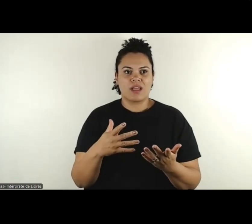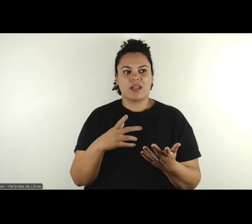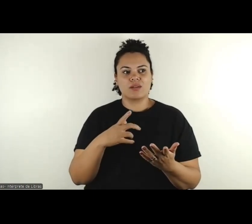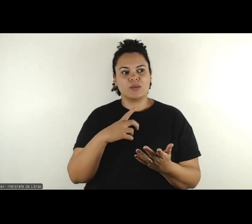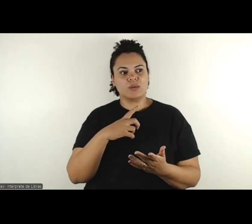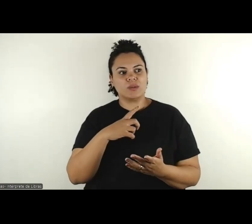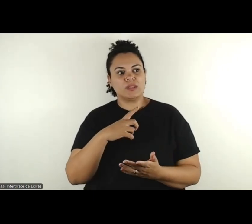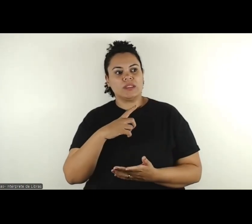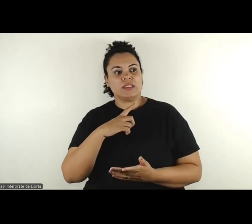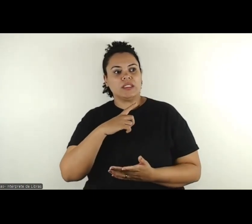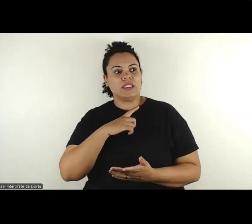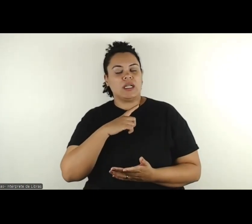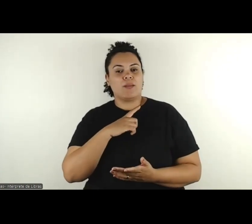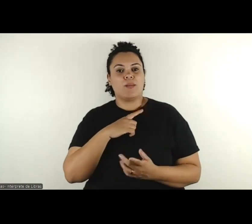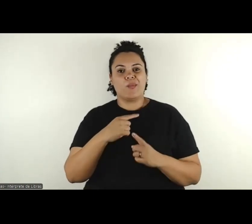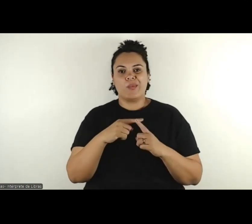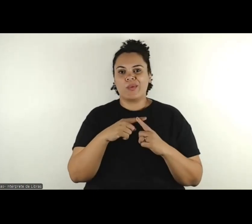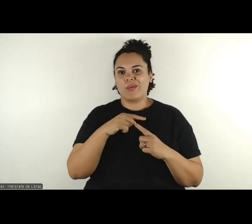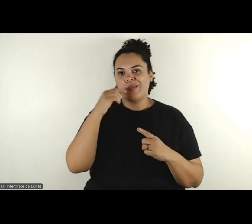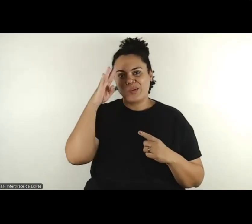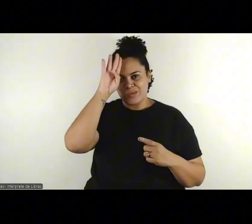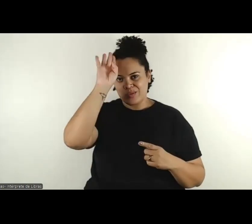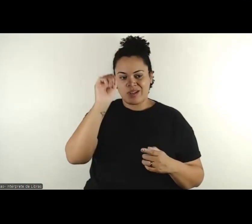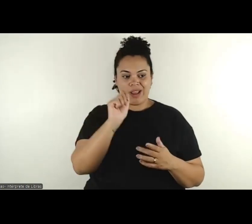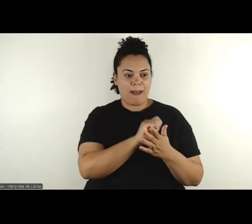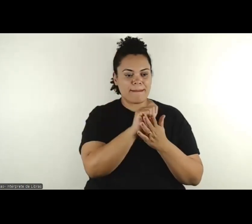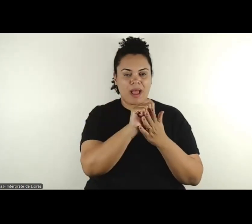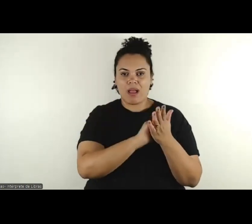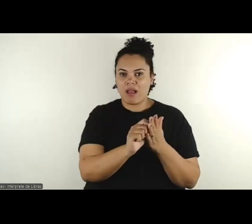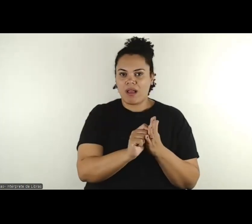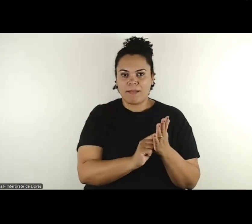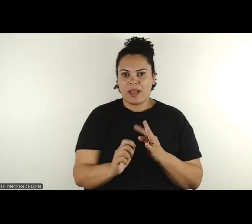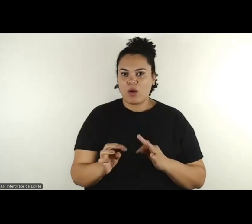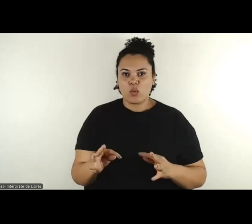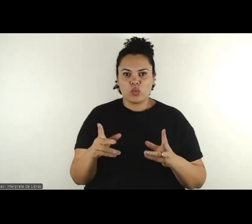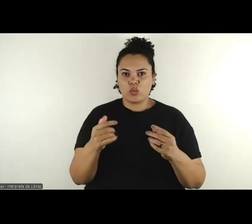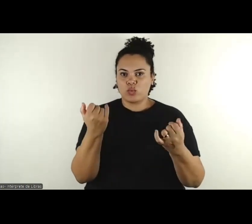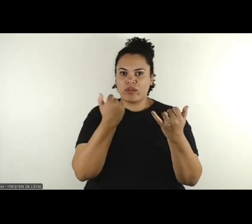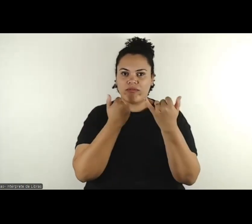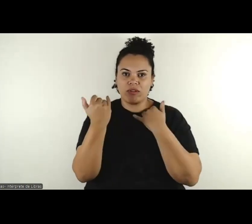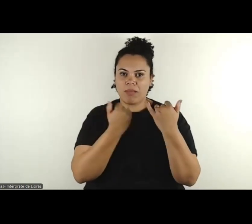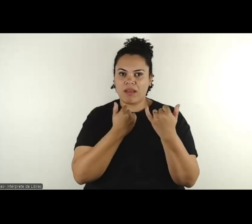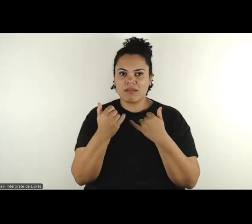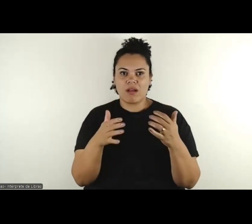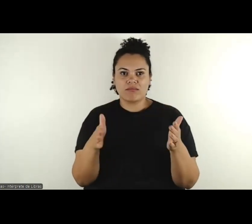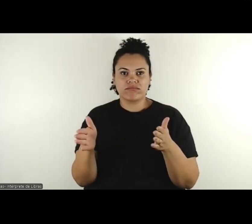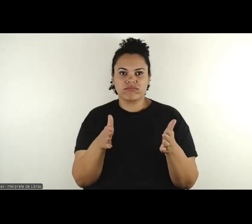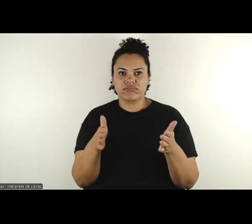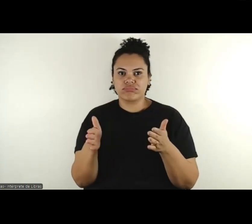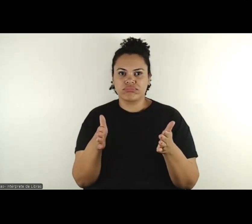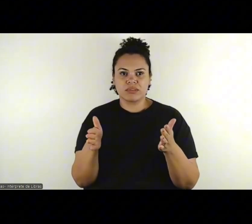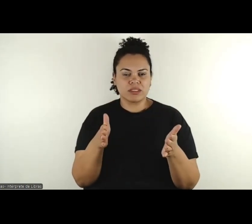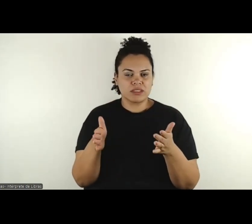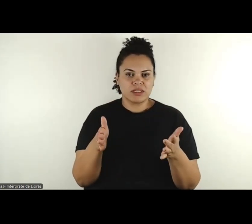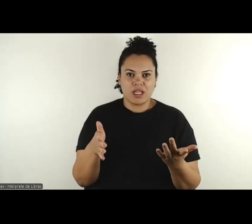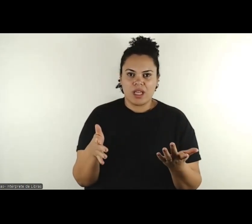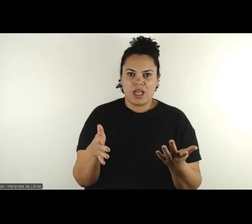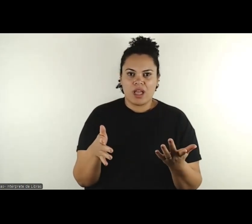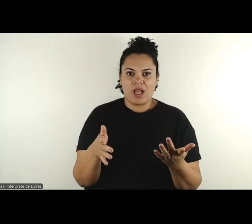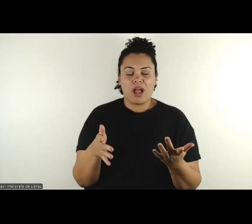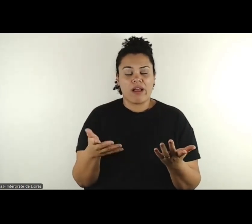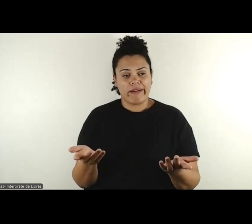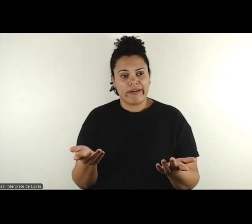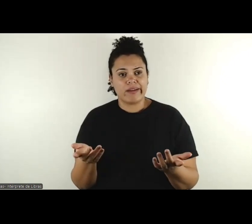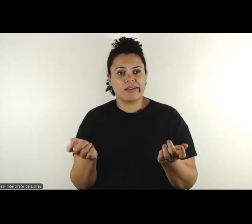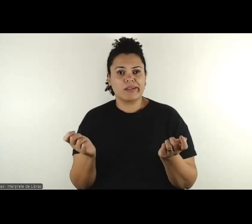nos ministérios e que a gente não conseguia dado de um determinado período. Então, a gente foi colhendo e coletando aquilo que foi